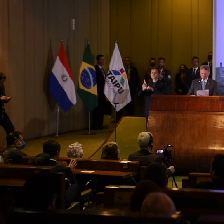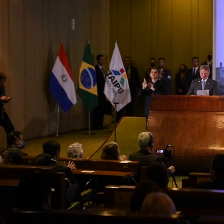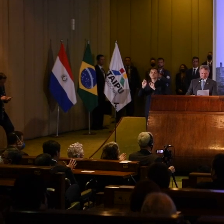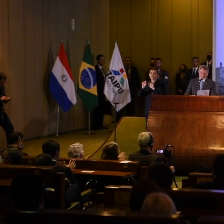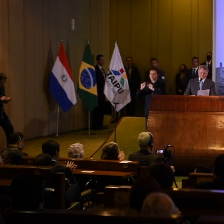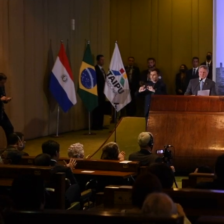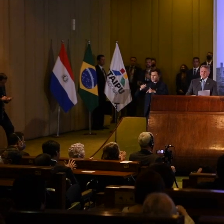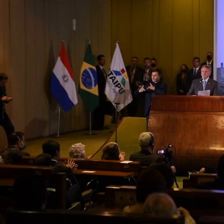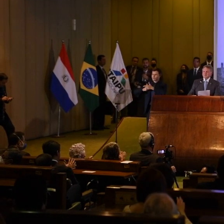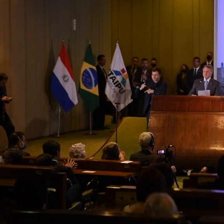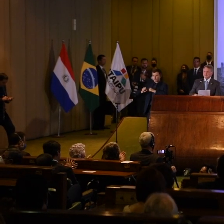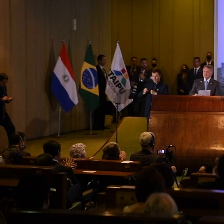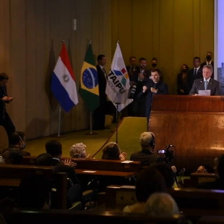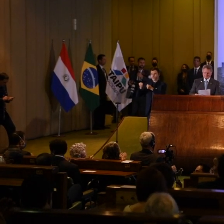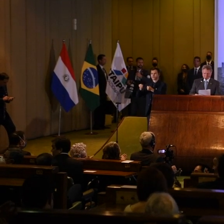presente.